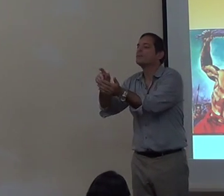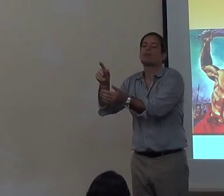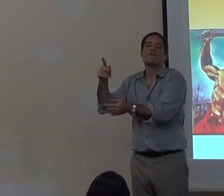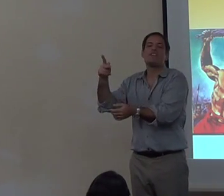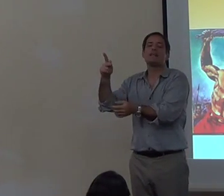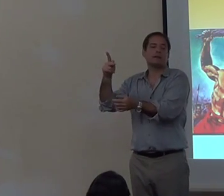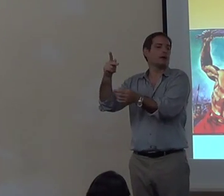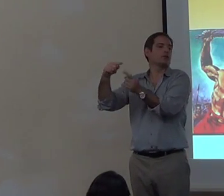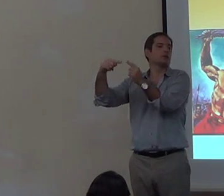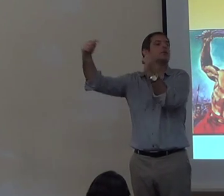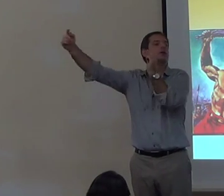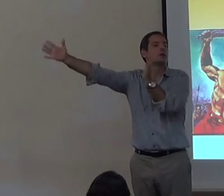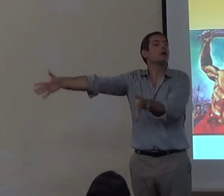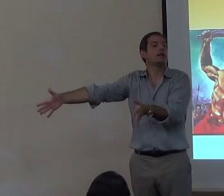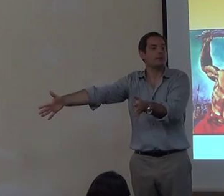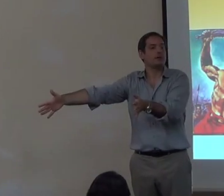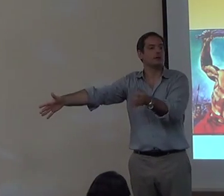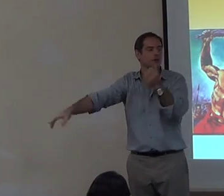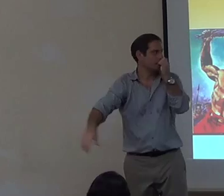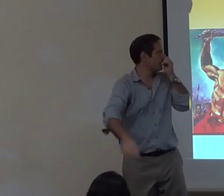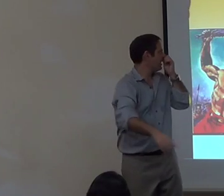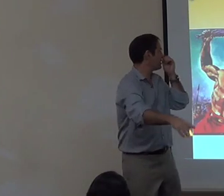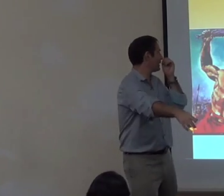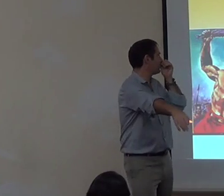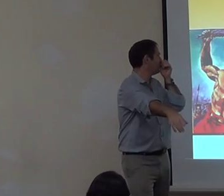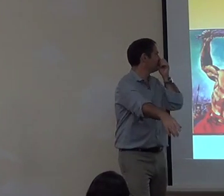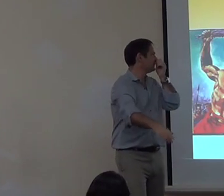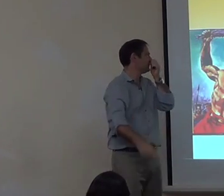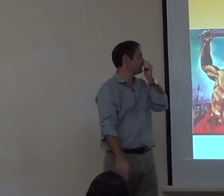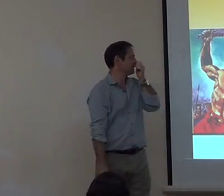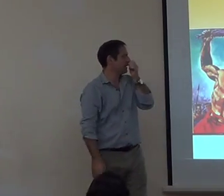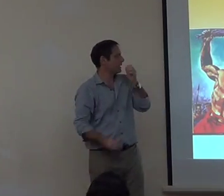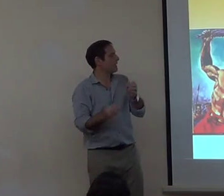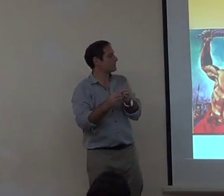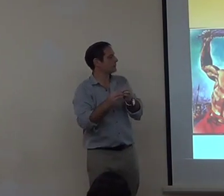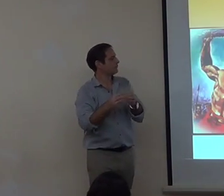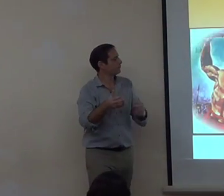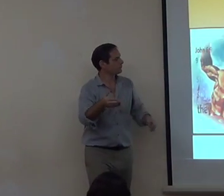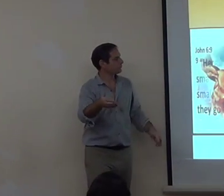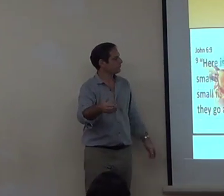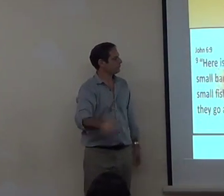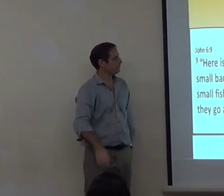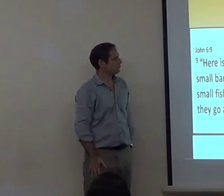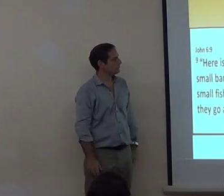1000 filisteos, enemigos. De los otros. ¿Qué más?